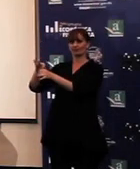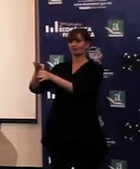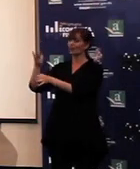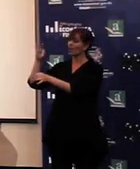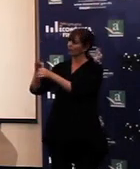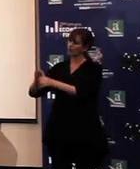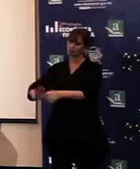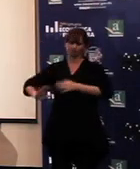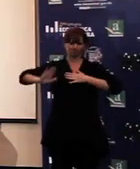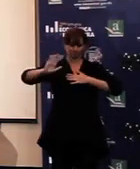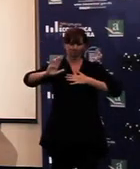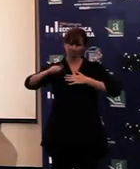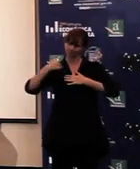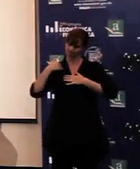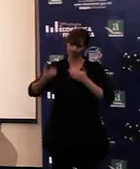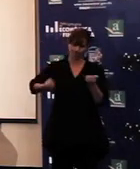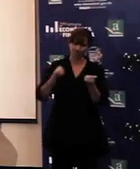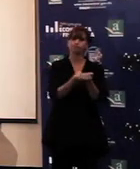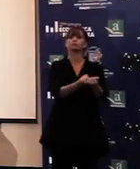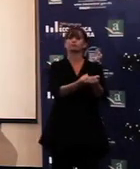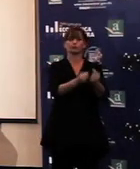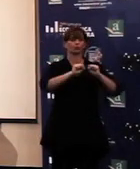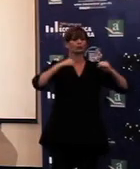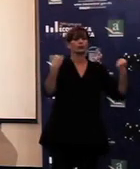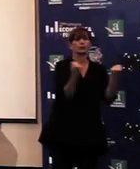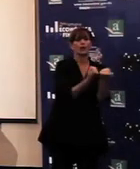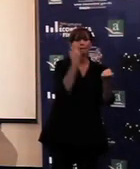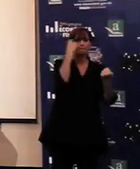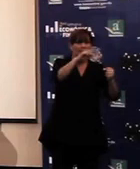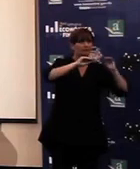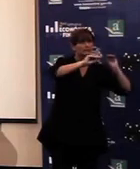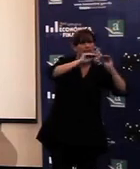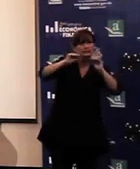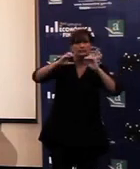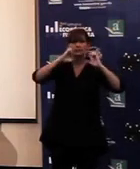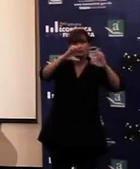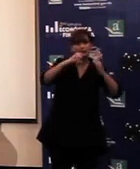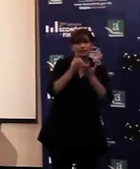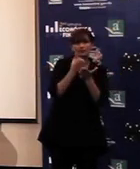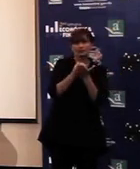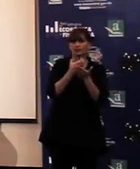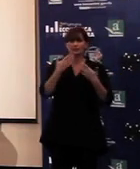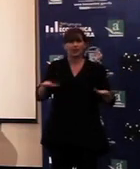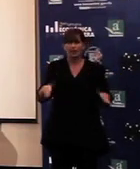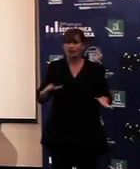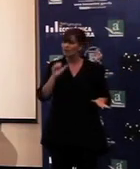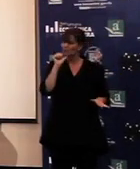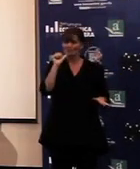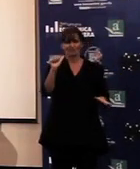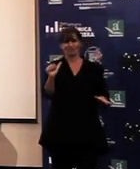con la sociedad, no solamente en educarlos en el área de finanzas, y que aprendamos